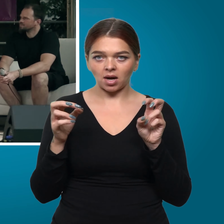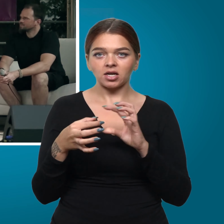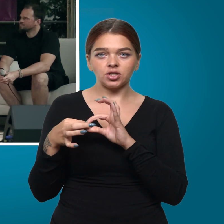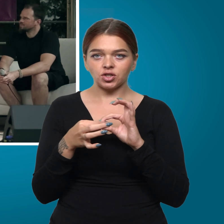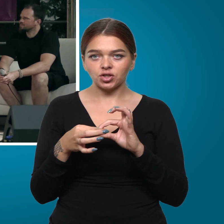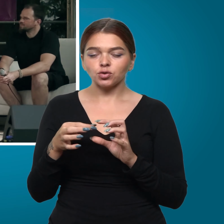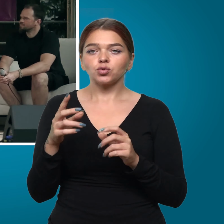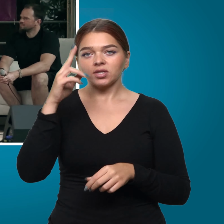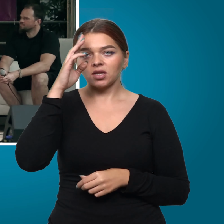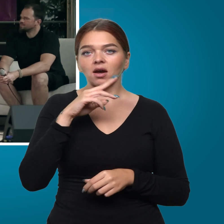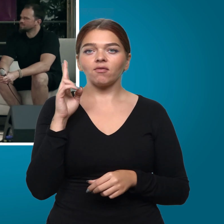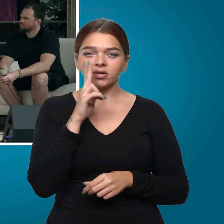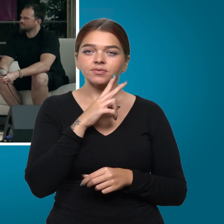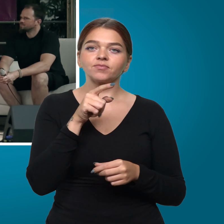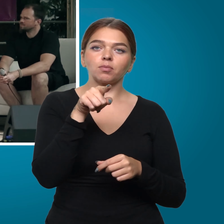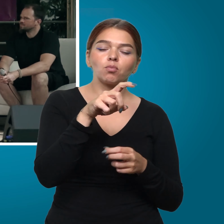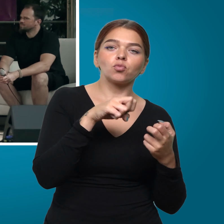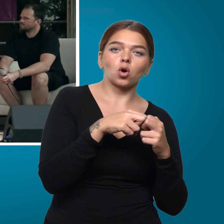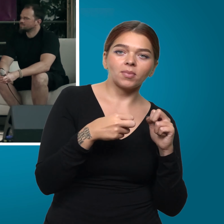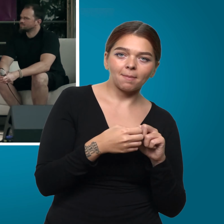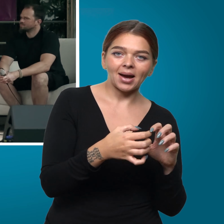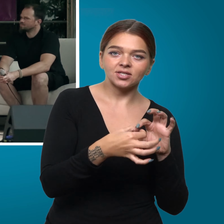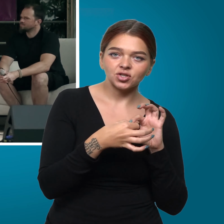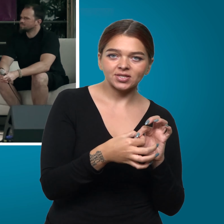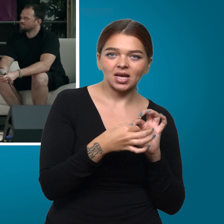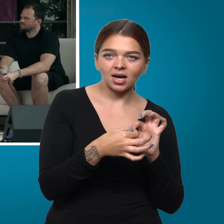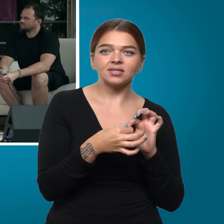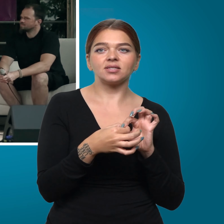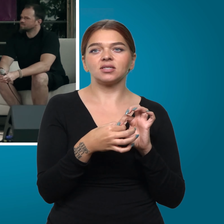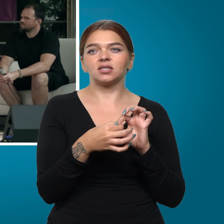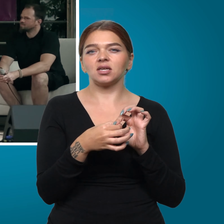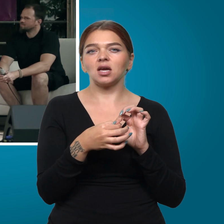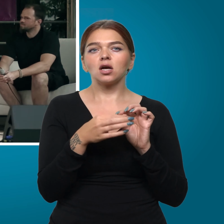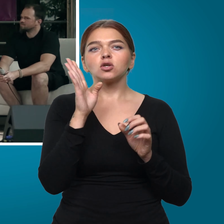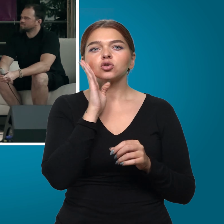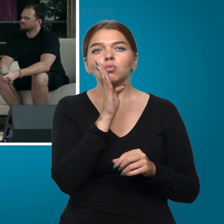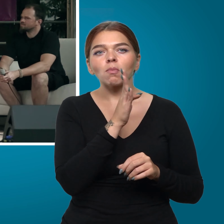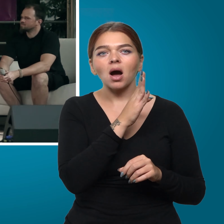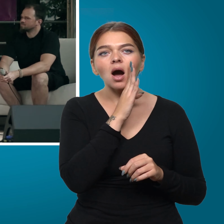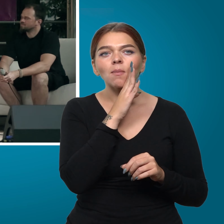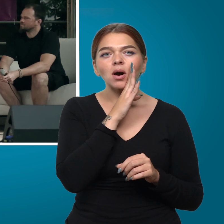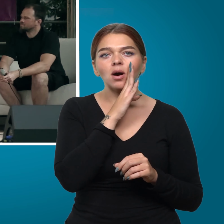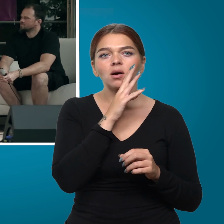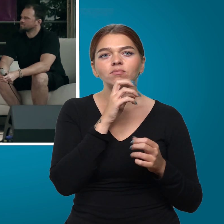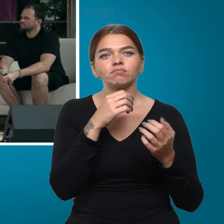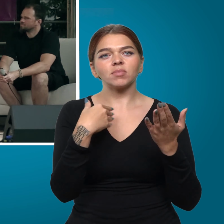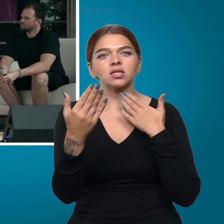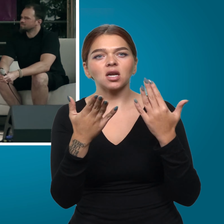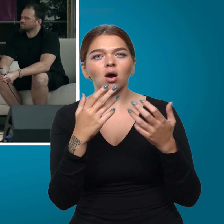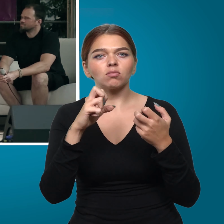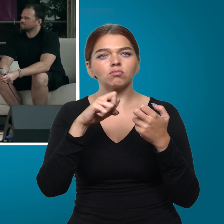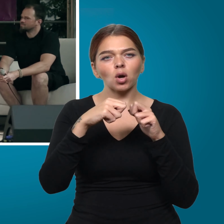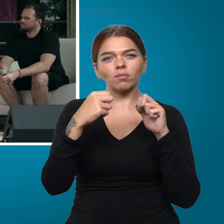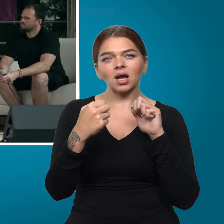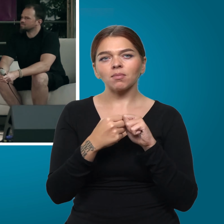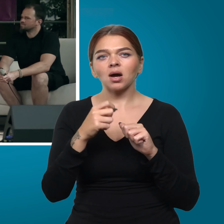problematiški santykiai, labai destruktyvų su mama, bet tarkim tėtis labai ieško